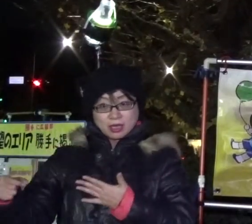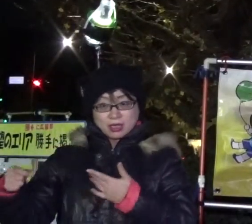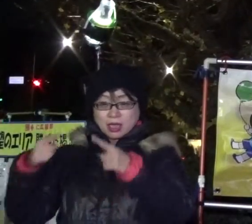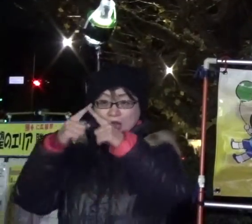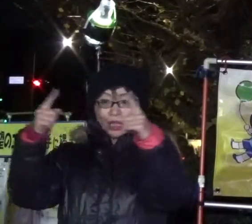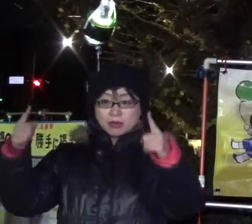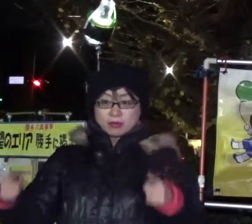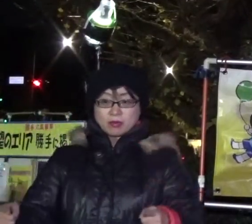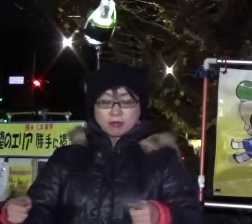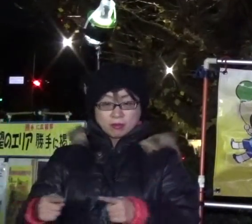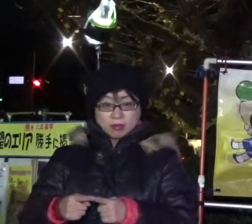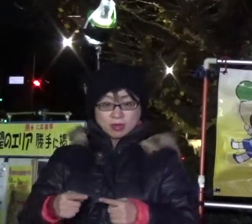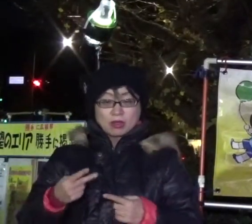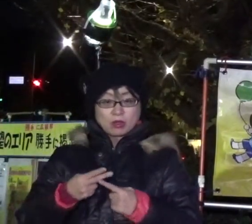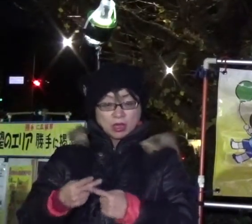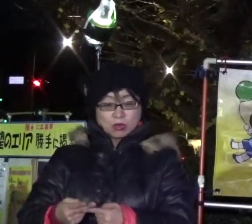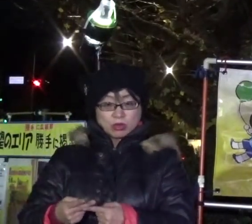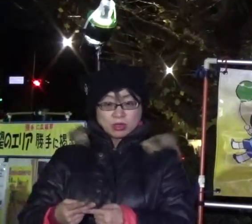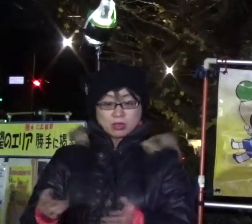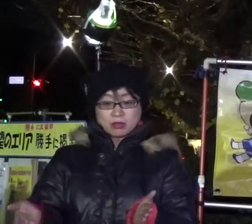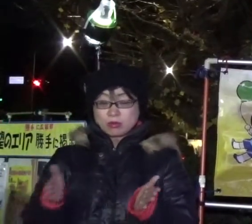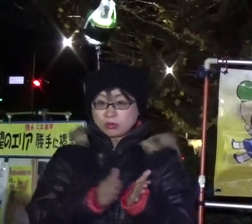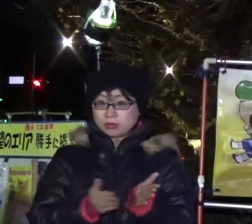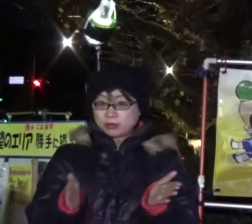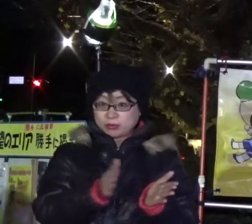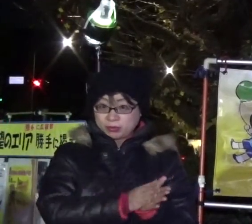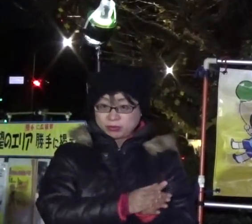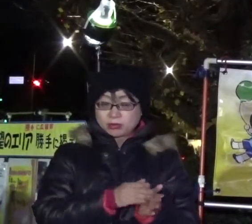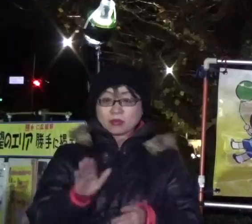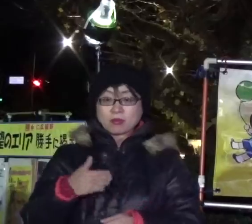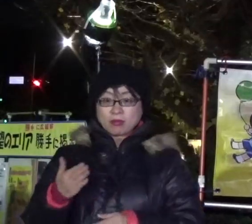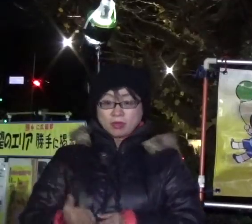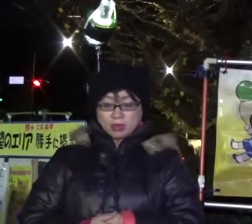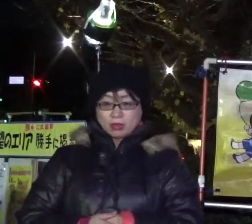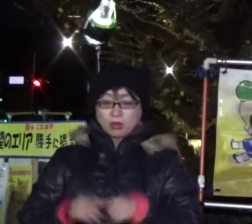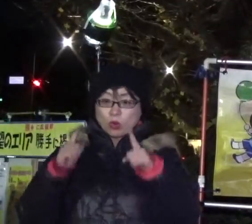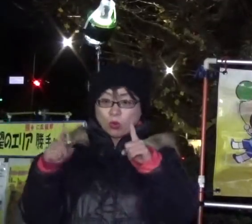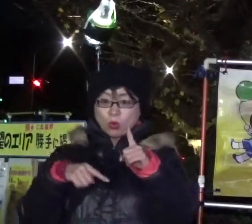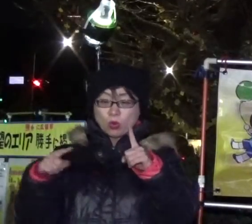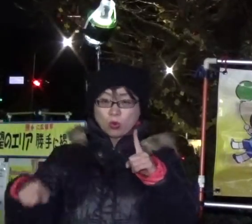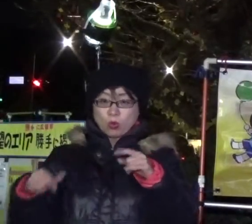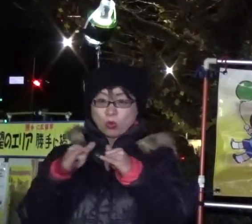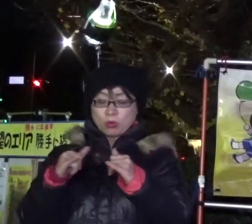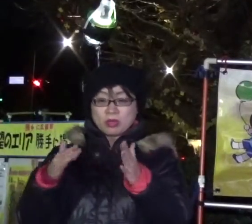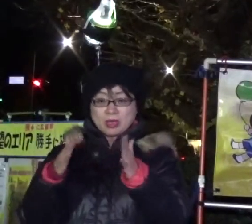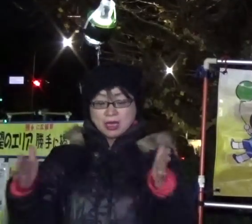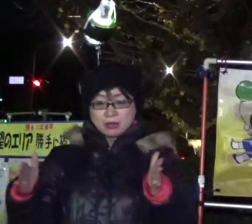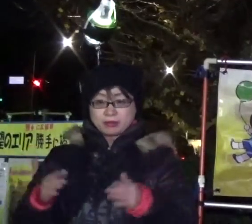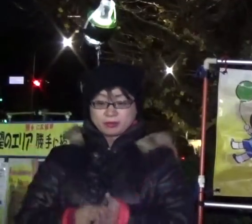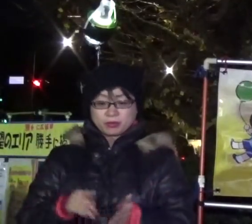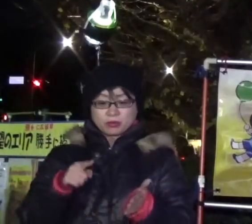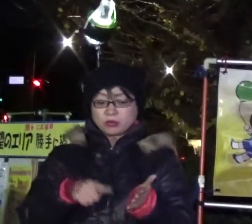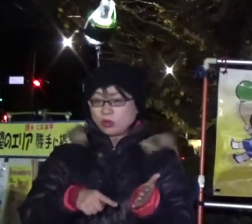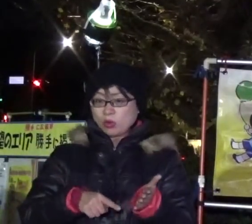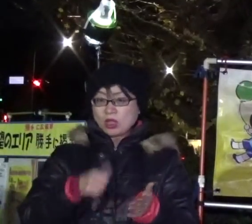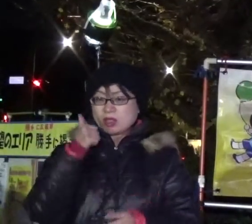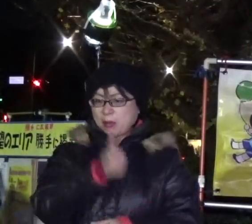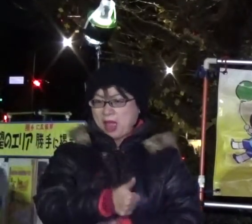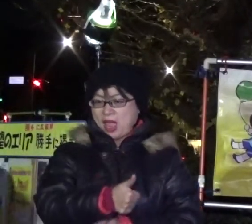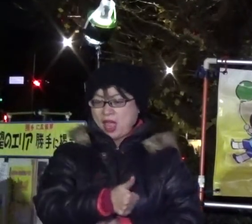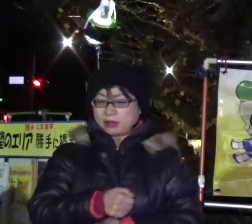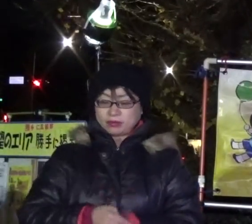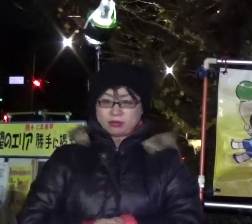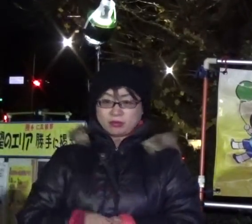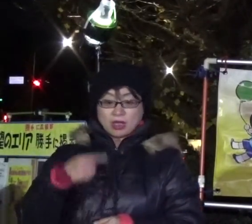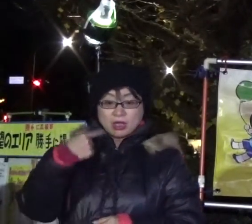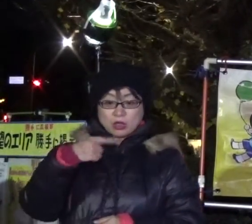にずっと掲載されてきたんですけれども、バカな公民館職員が忖度しやがって、こんなの乗っけちゃまずいよねつって、で